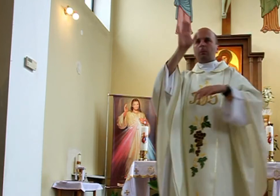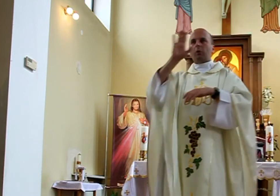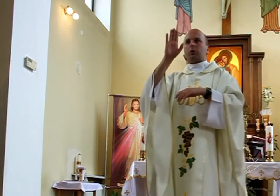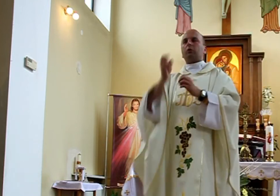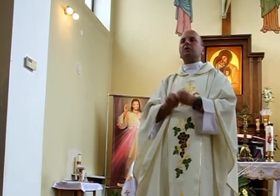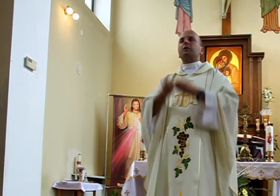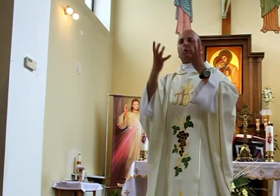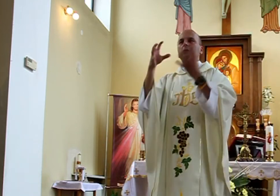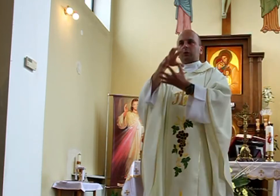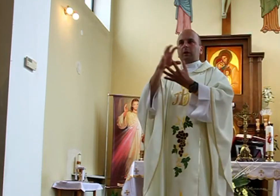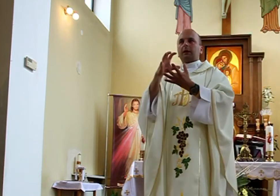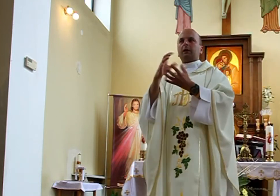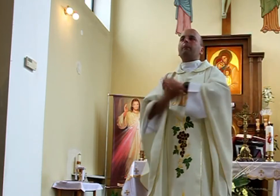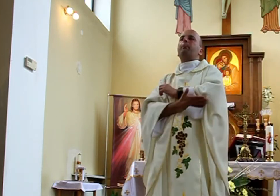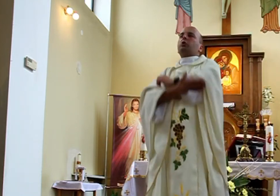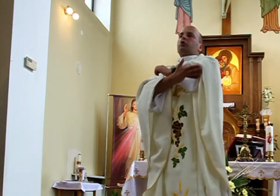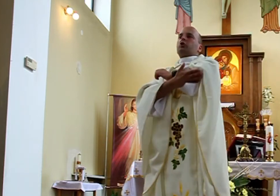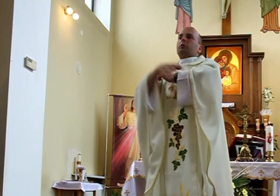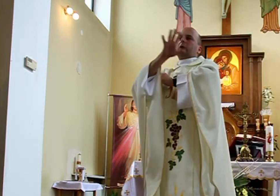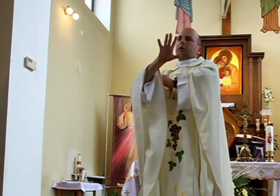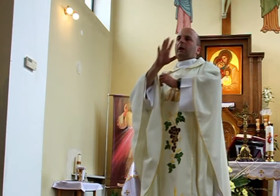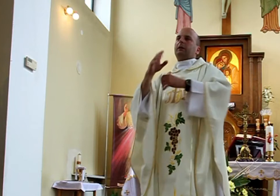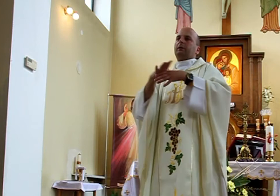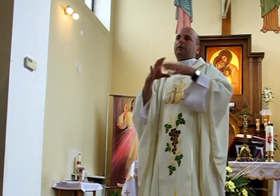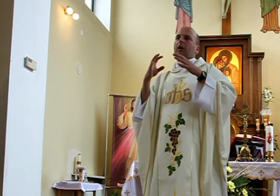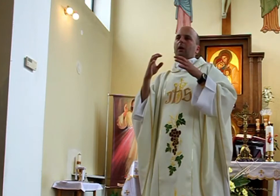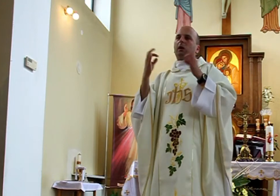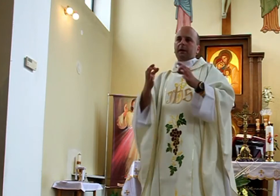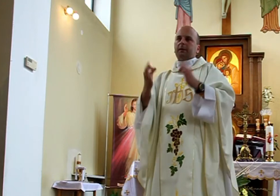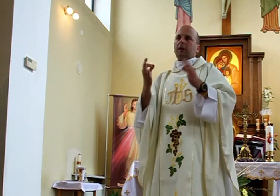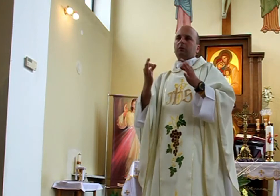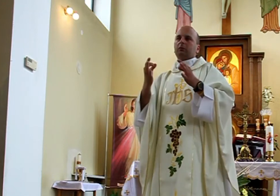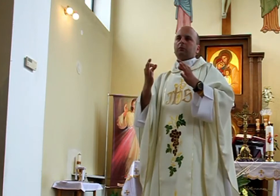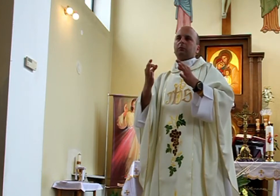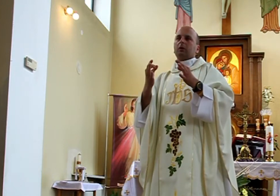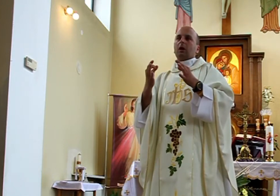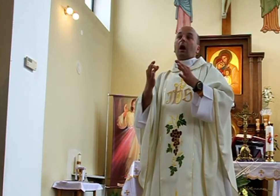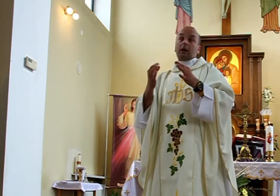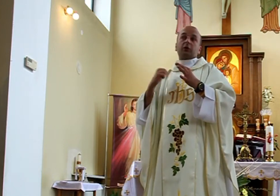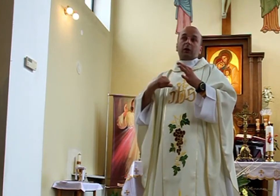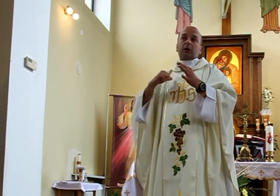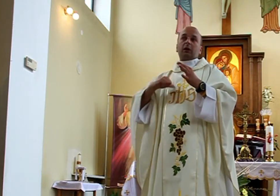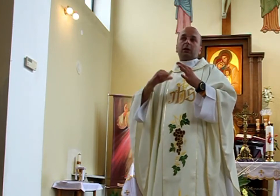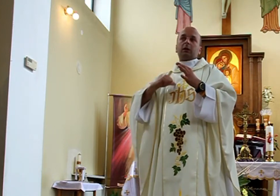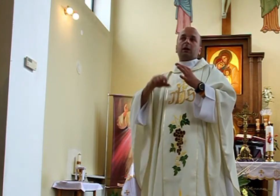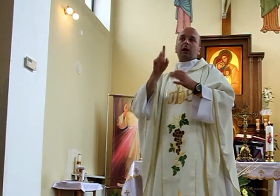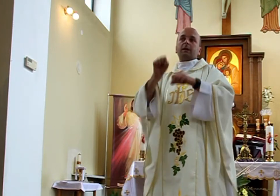Bóg, który stworzył świat i podtrzymuje świat w istnieniu, ale czeka na